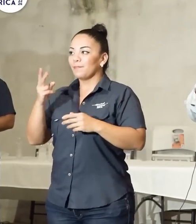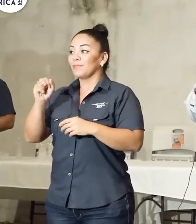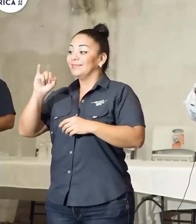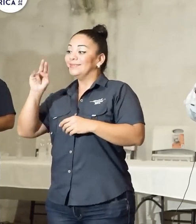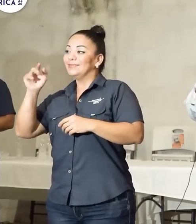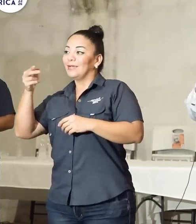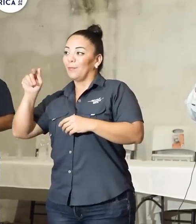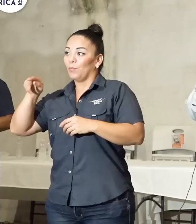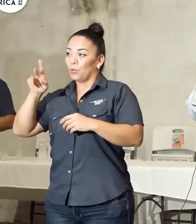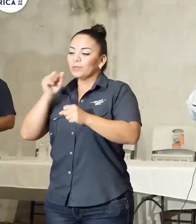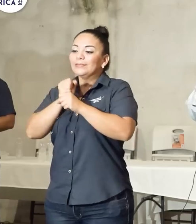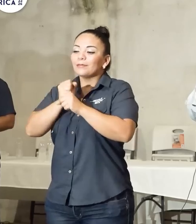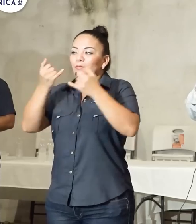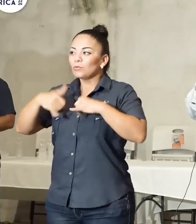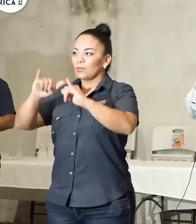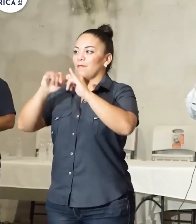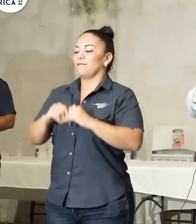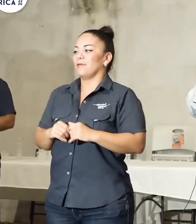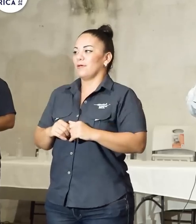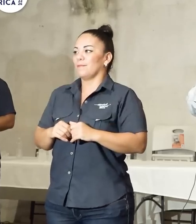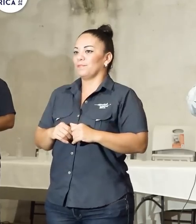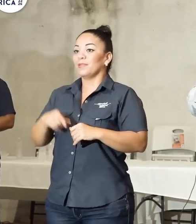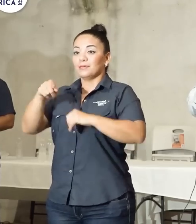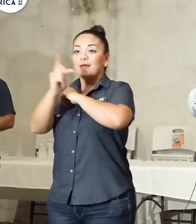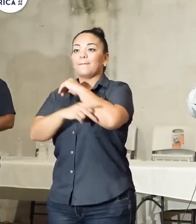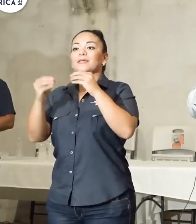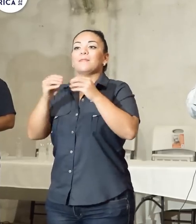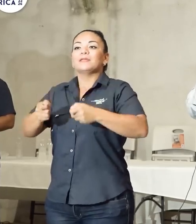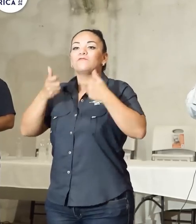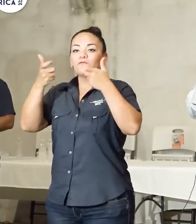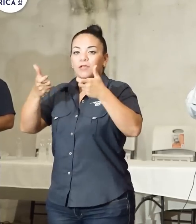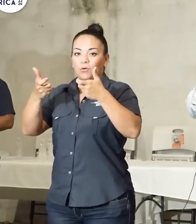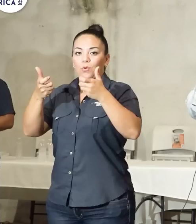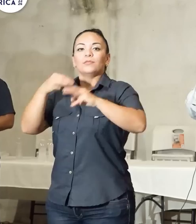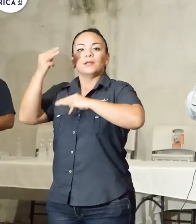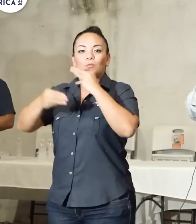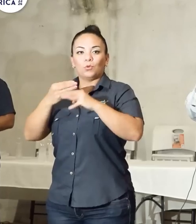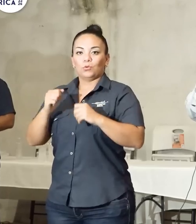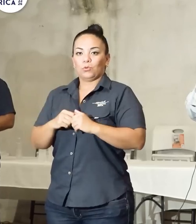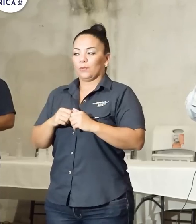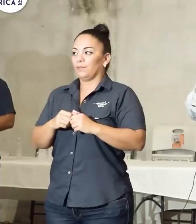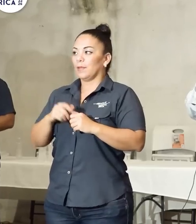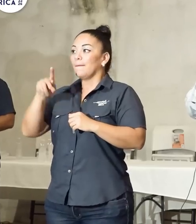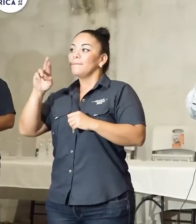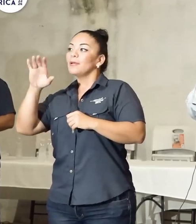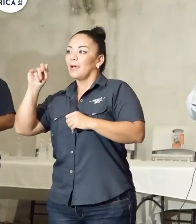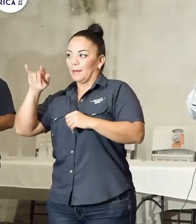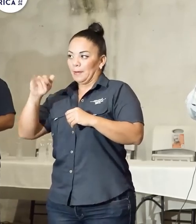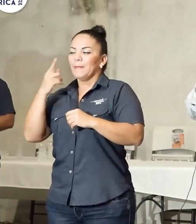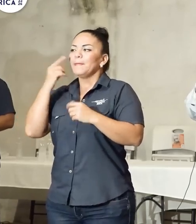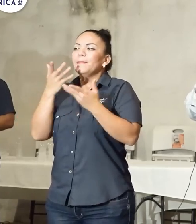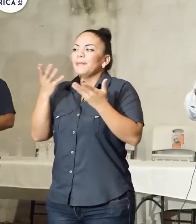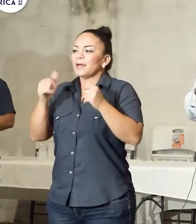Singapur está trabajando todavía, siendo el país más rico del mundo en términos de per cápita,